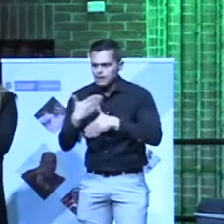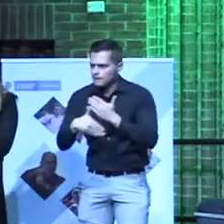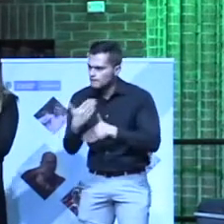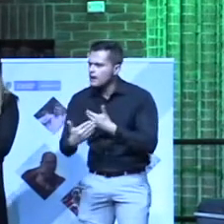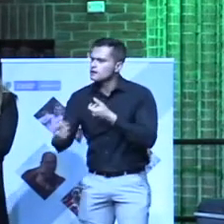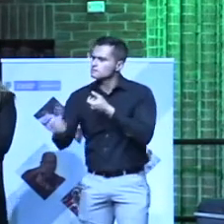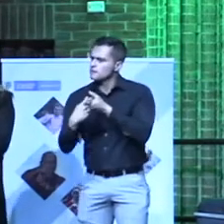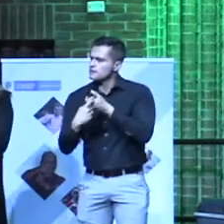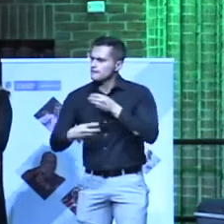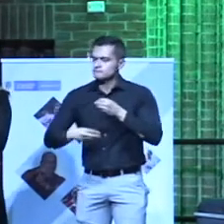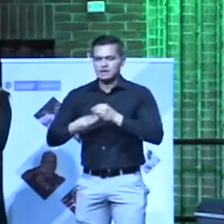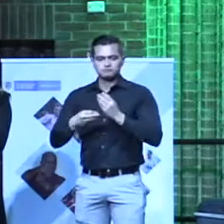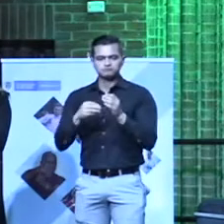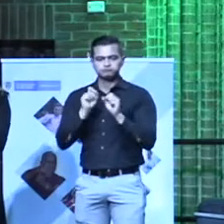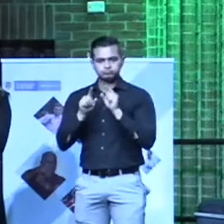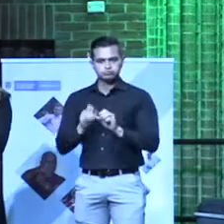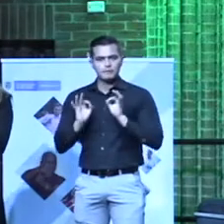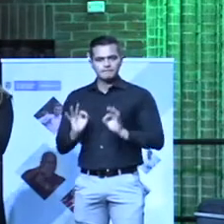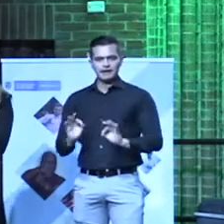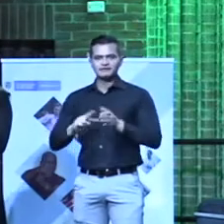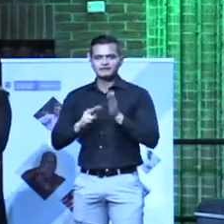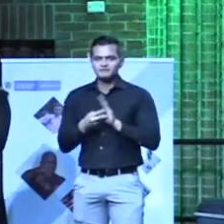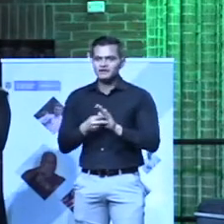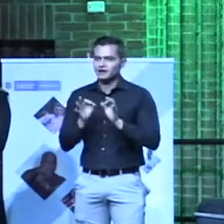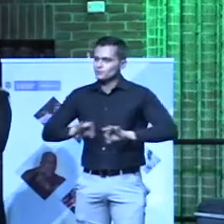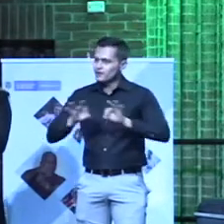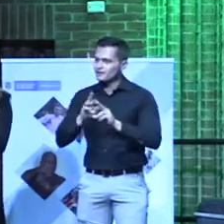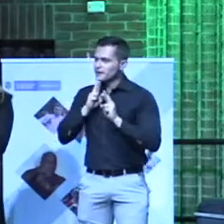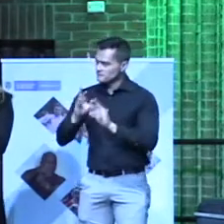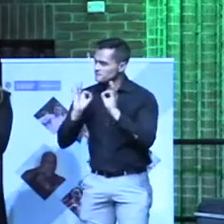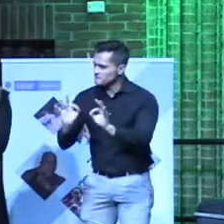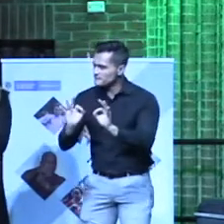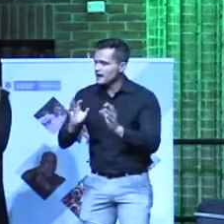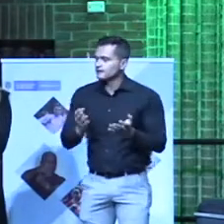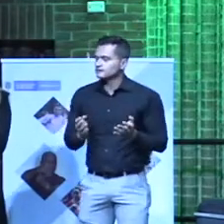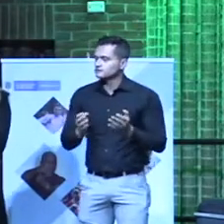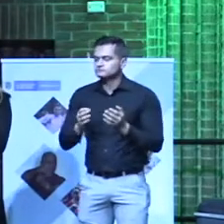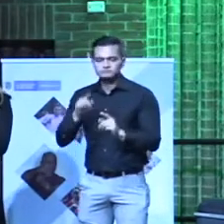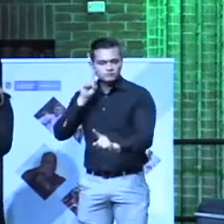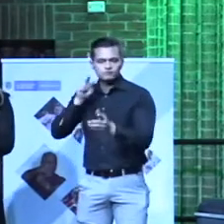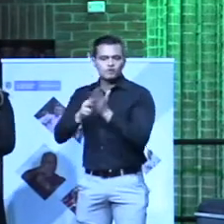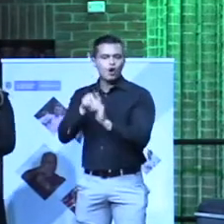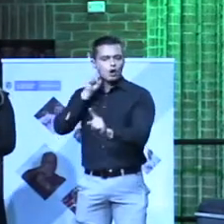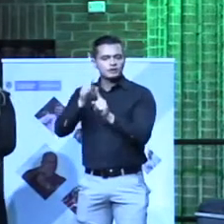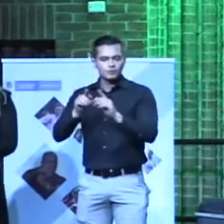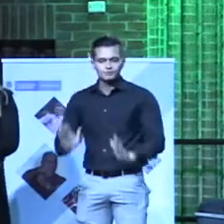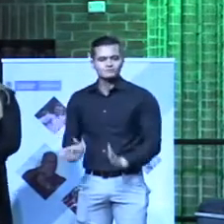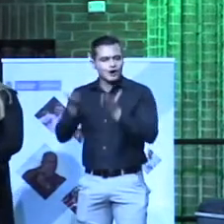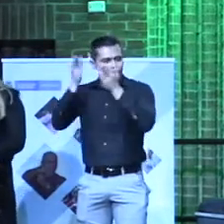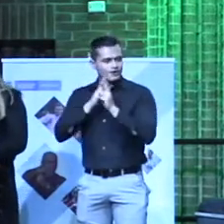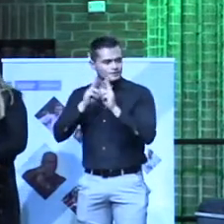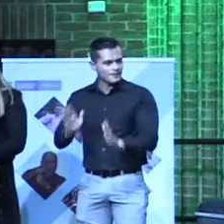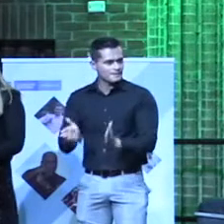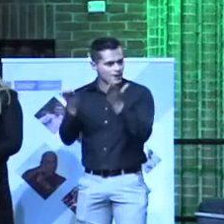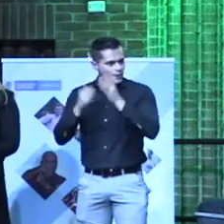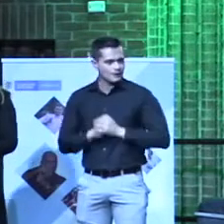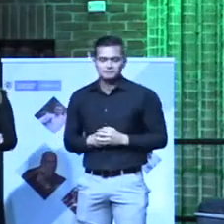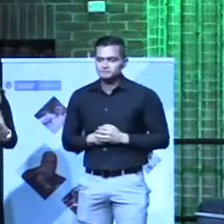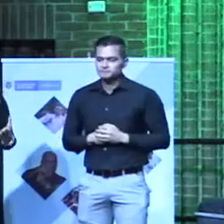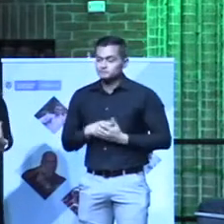cada vez los resultados sean menores. La prueba en sí misma no tiene sentido si no le apostamos también a mejorar los resultados. Y